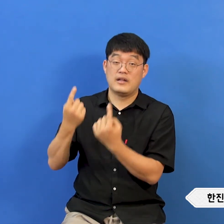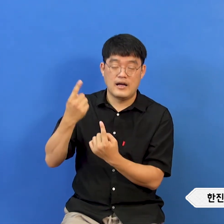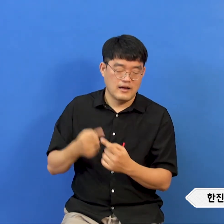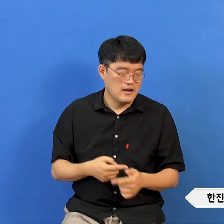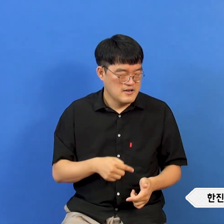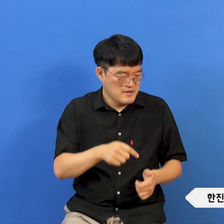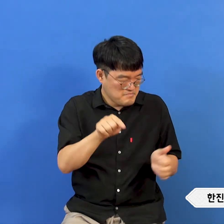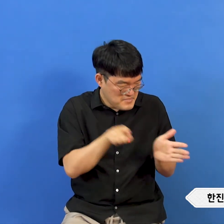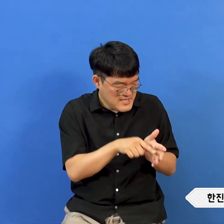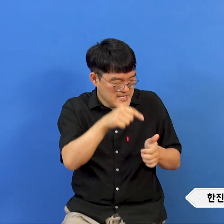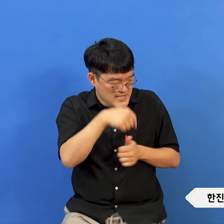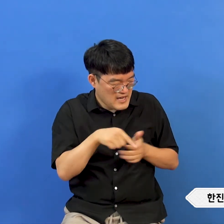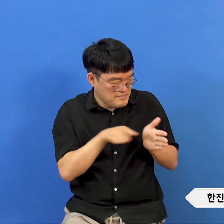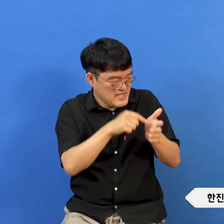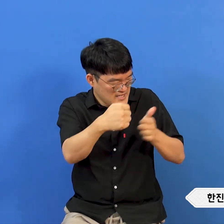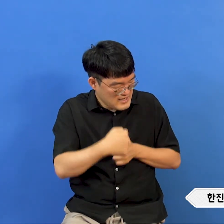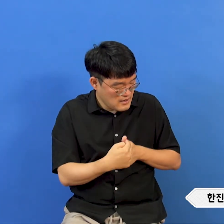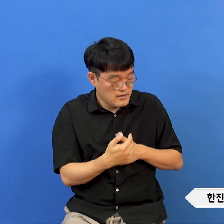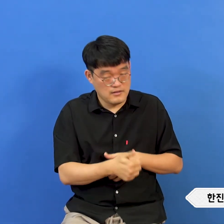압박을 하는 것이 낫지요.